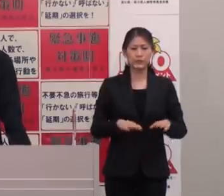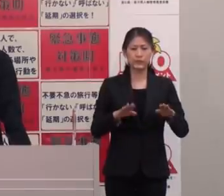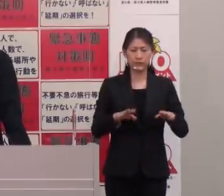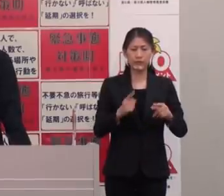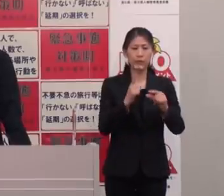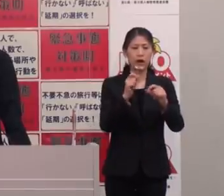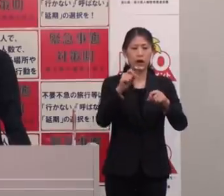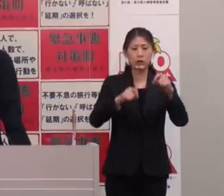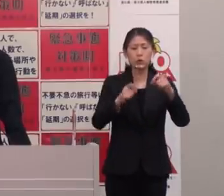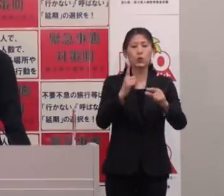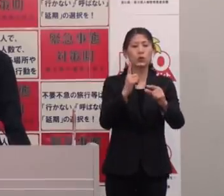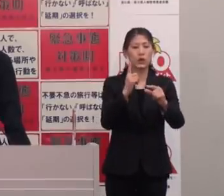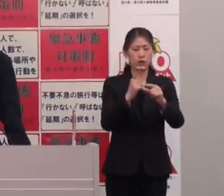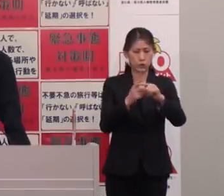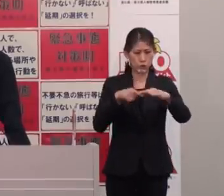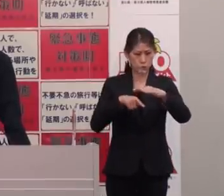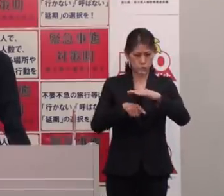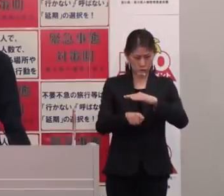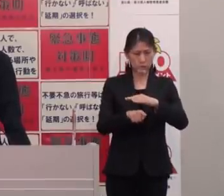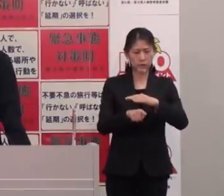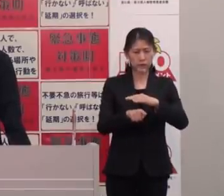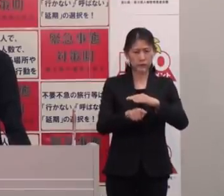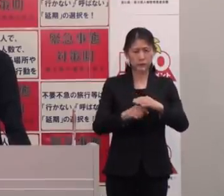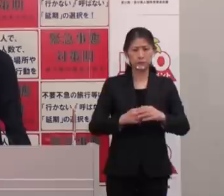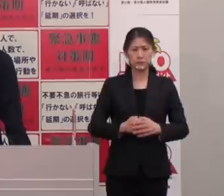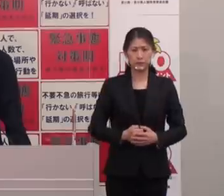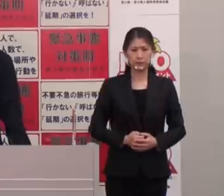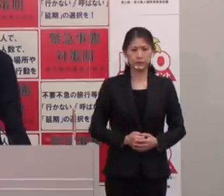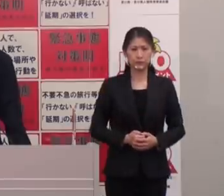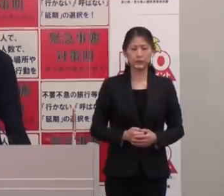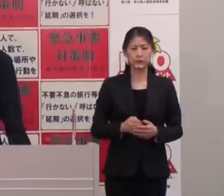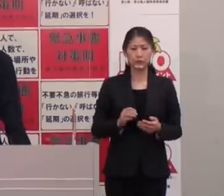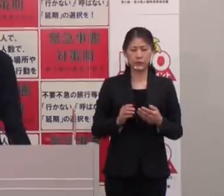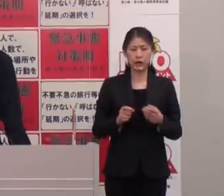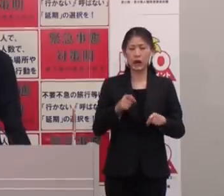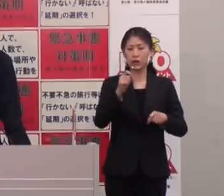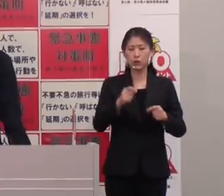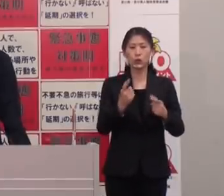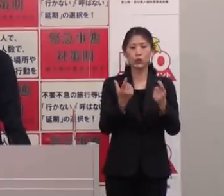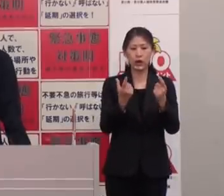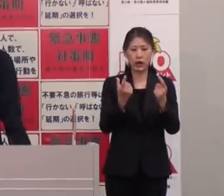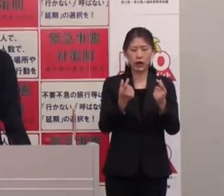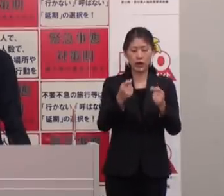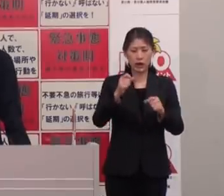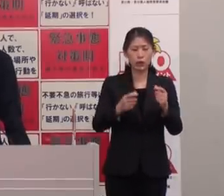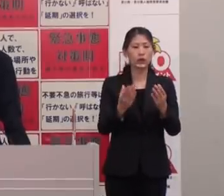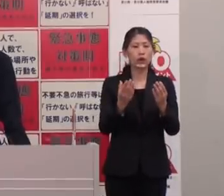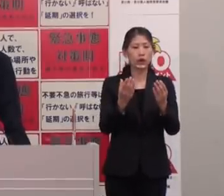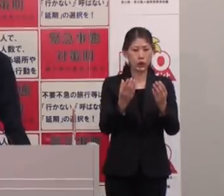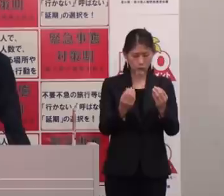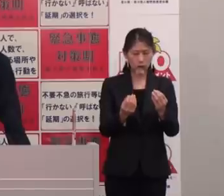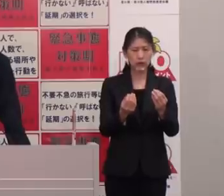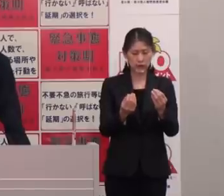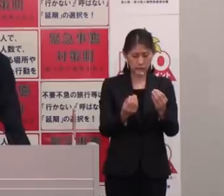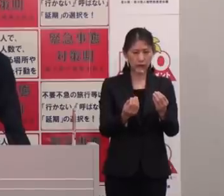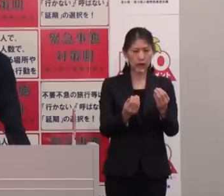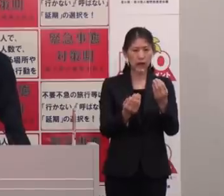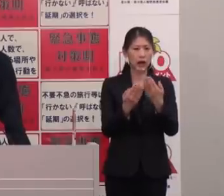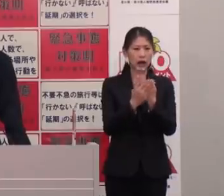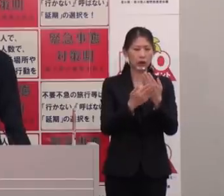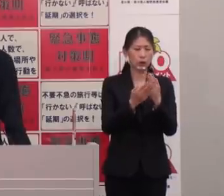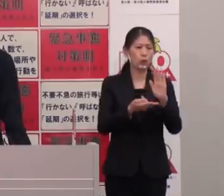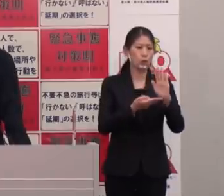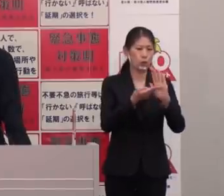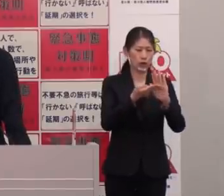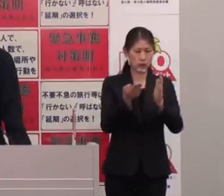ので、宿泊療養の方へ、行っていただきたいと、そちらの方が